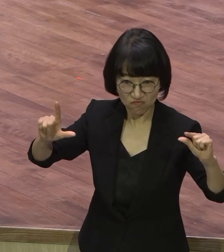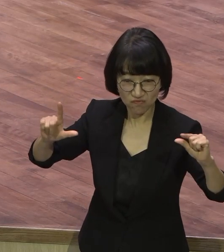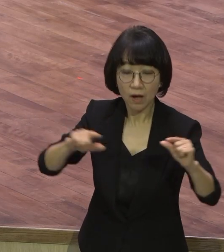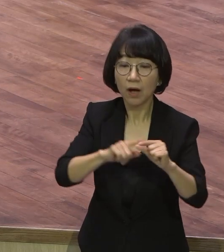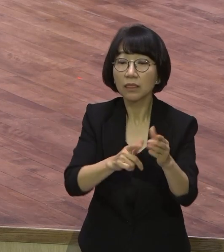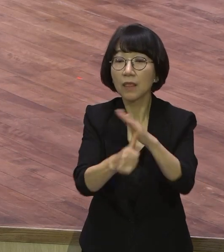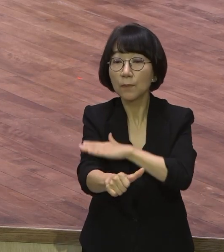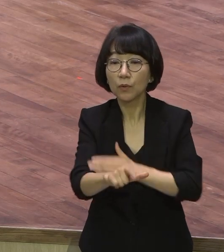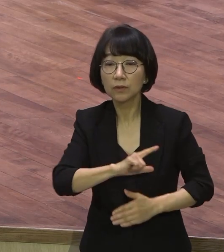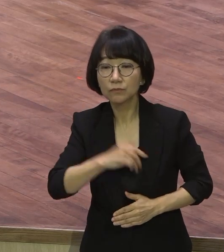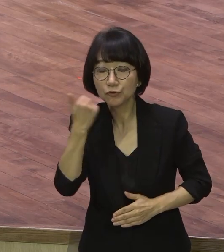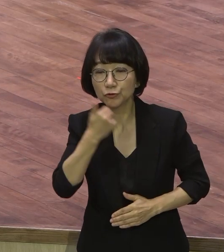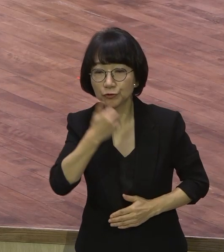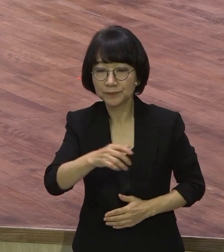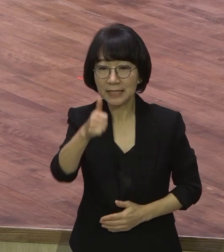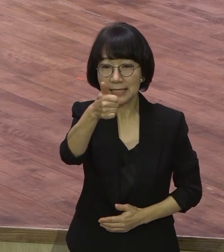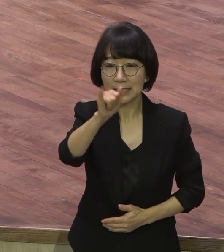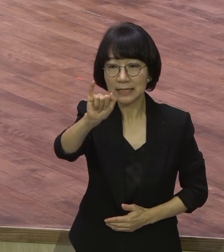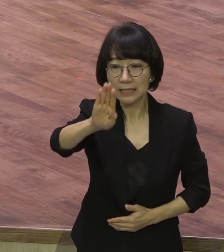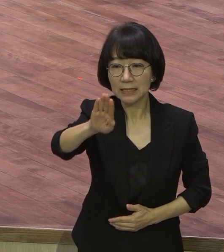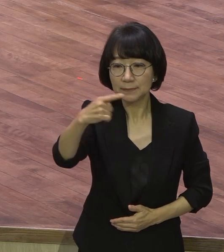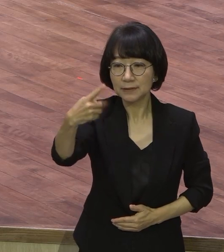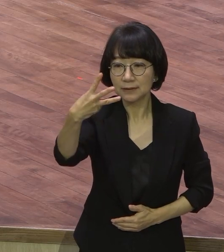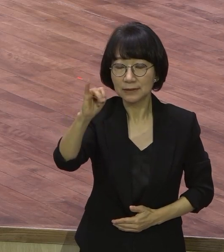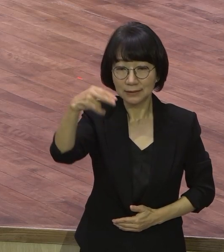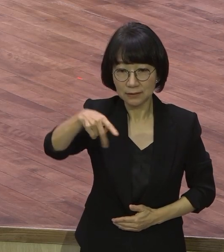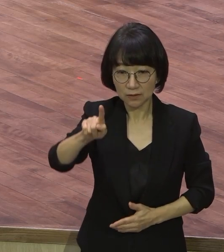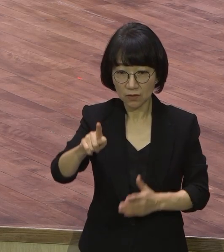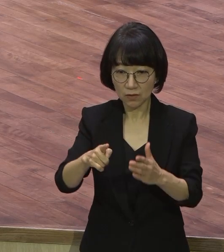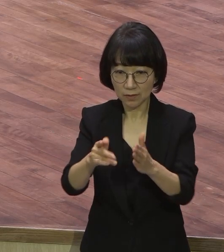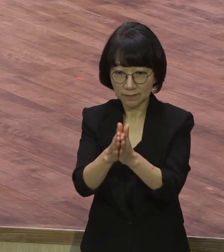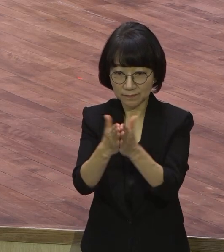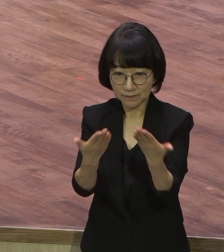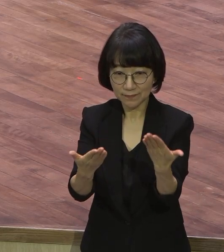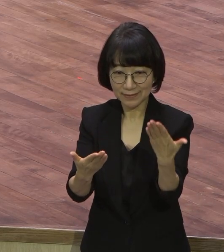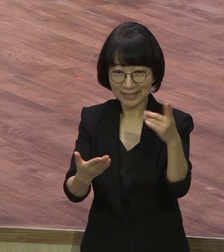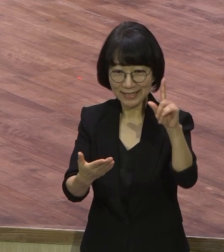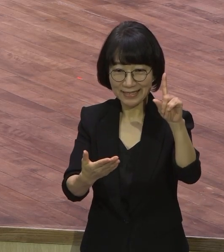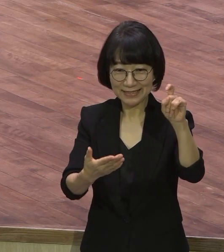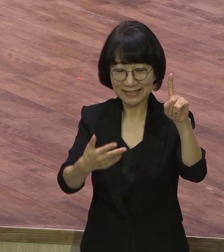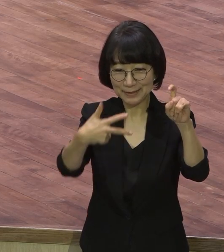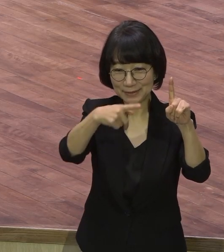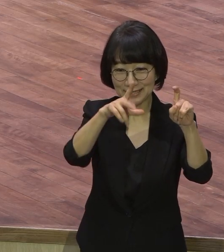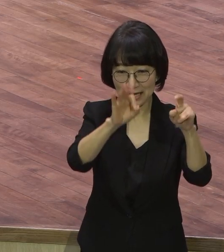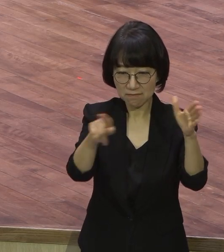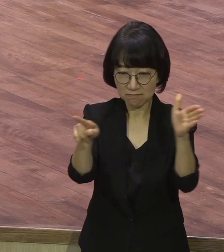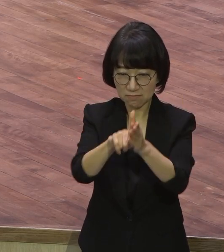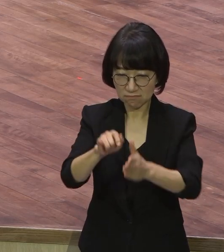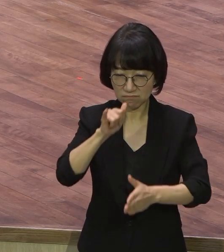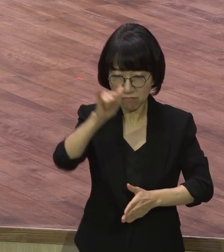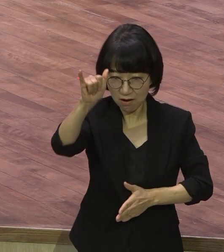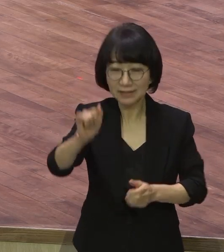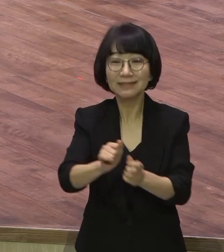대표적인 사람들이 보면 히브리 11장에 나오는 믿음의 인물들 믿음의 챔피언이라 알죠. 믿음의 챔피언들